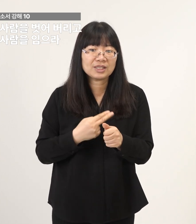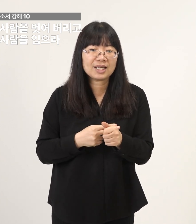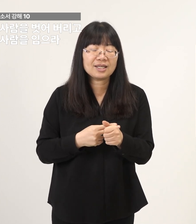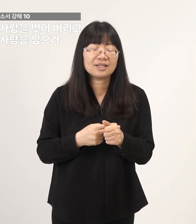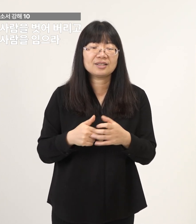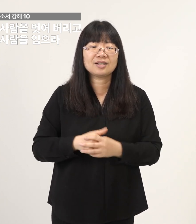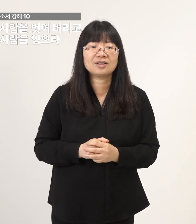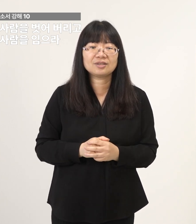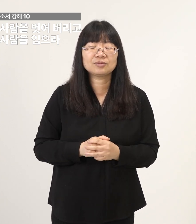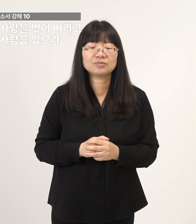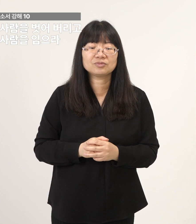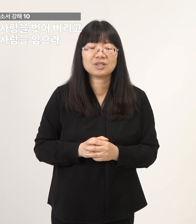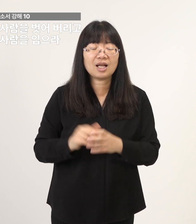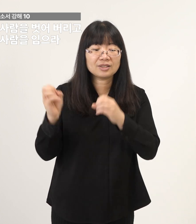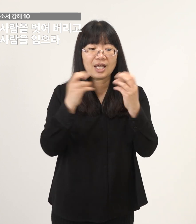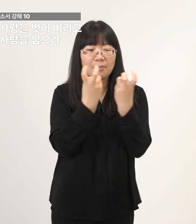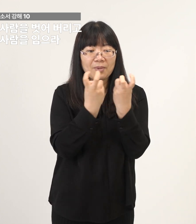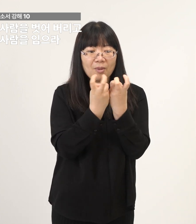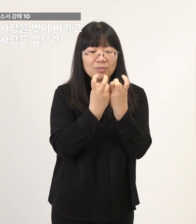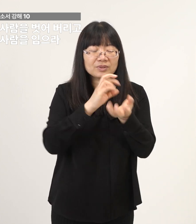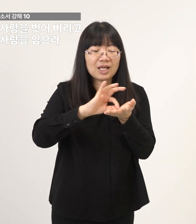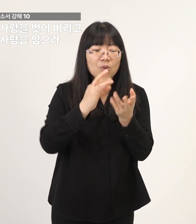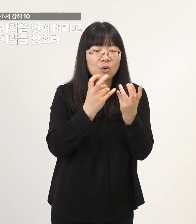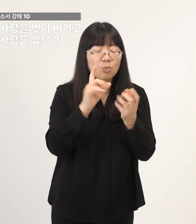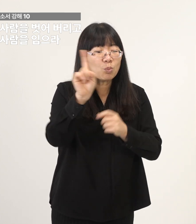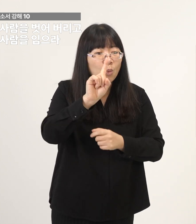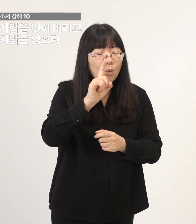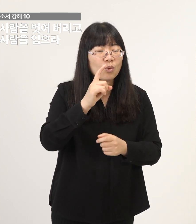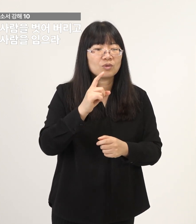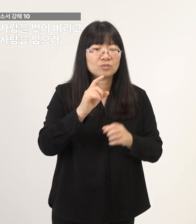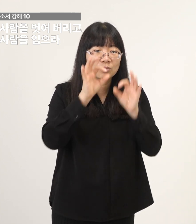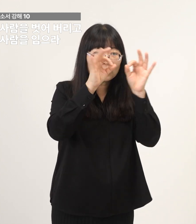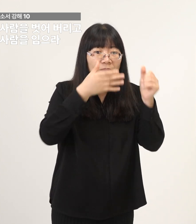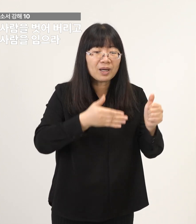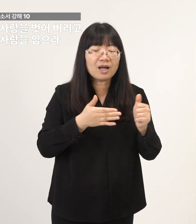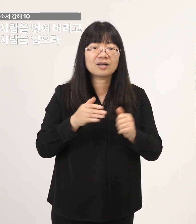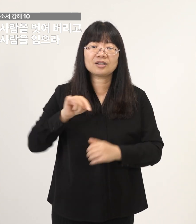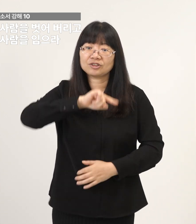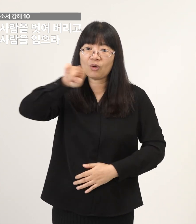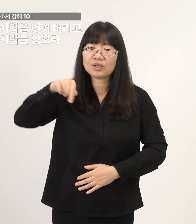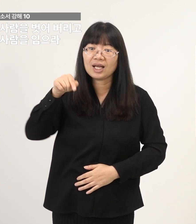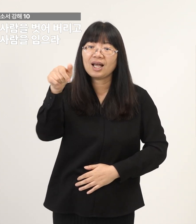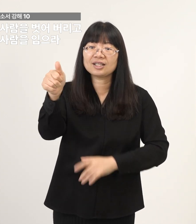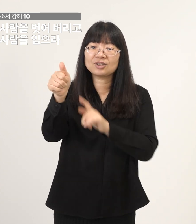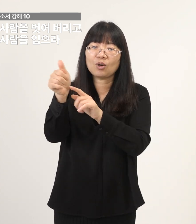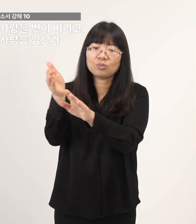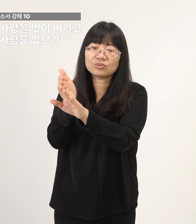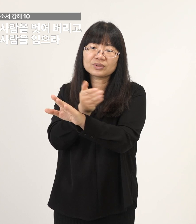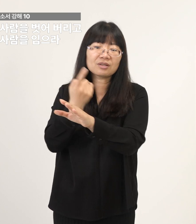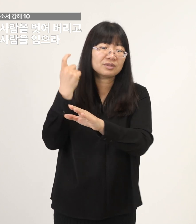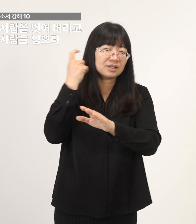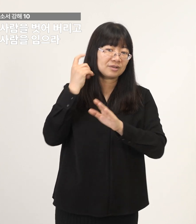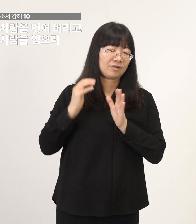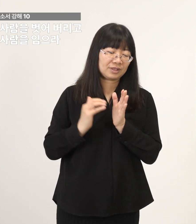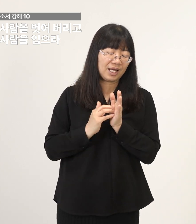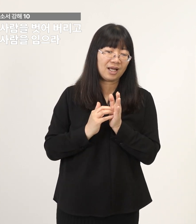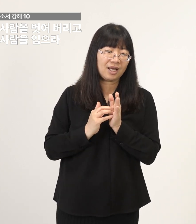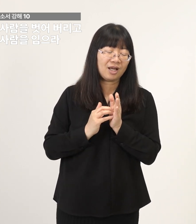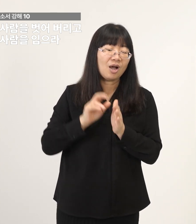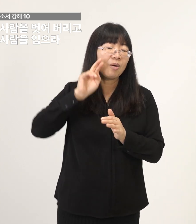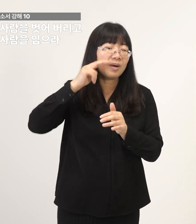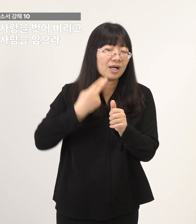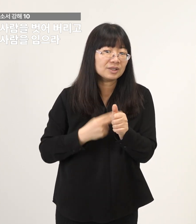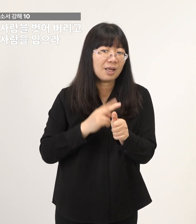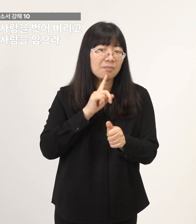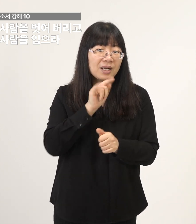어떻게 쓰는가를 유심히 보시라고요. 너희가 그에게서 들었다 돼 있어요. 바울이 한